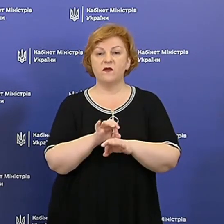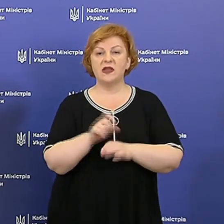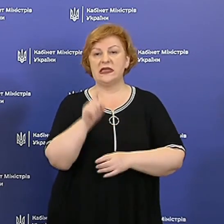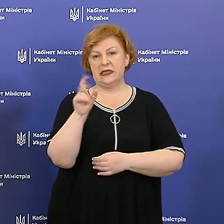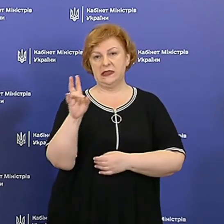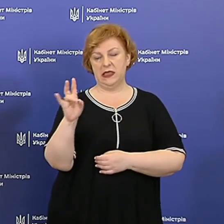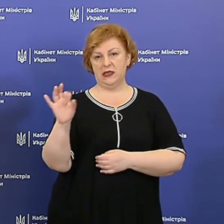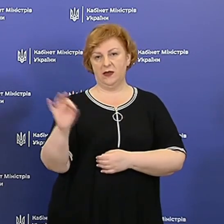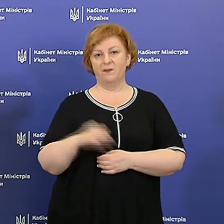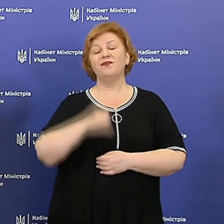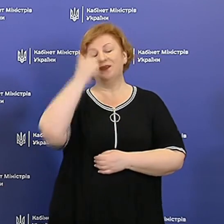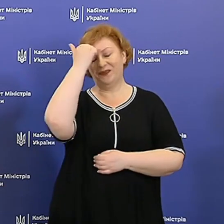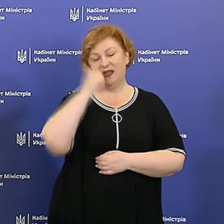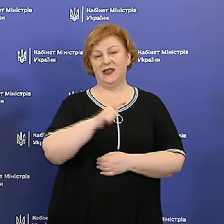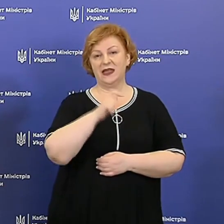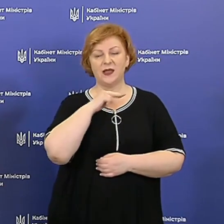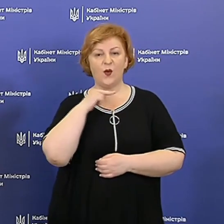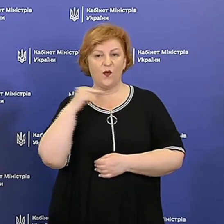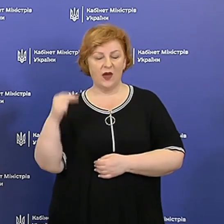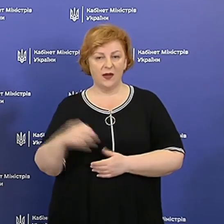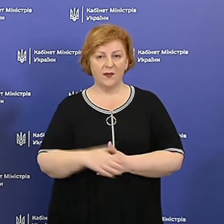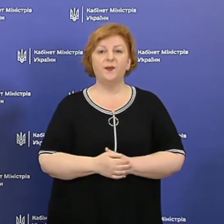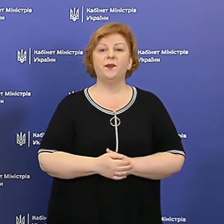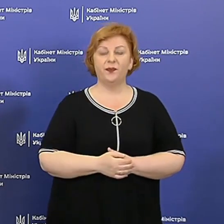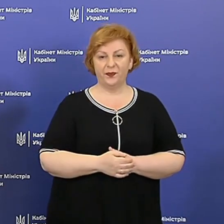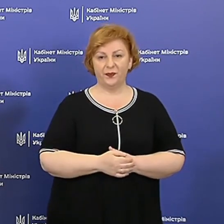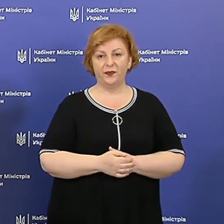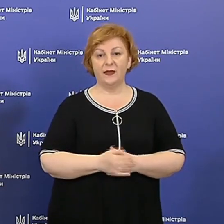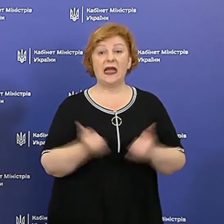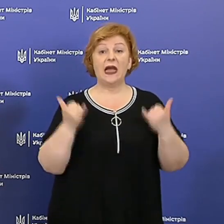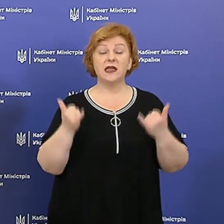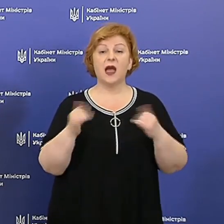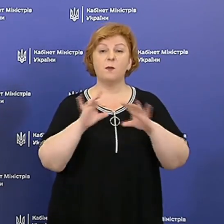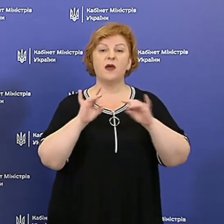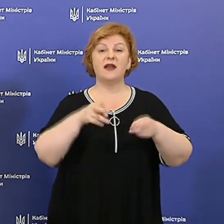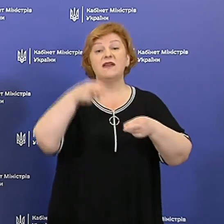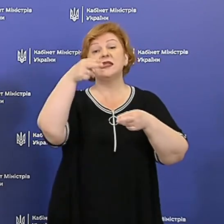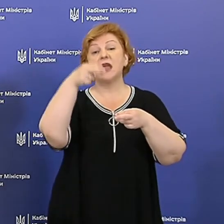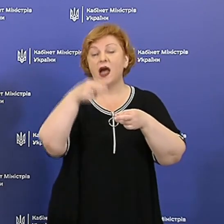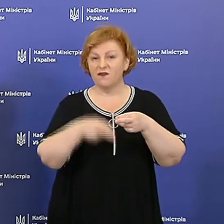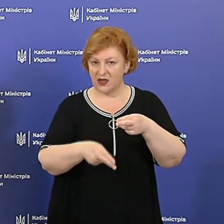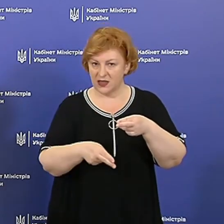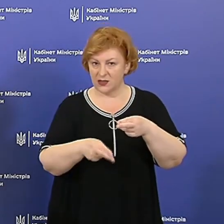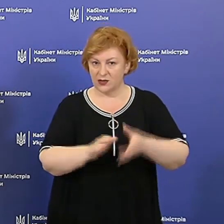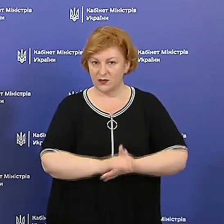незалежне оцінювання. Дякую за увагу. Дякуємо. На цьому брифінг завершено.